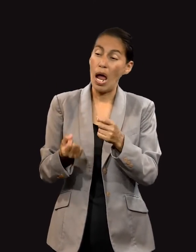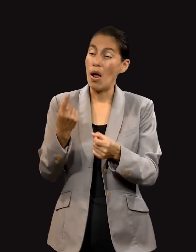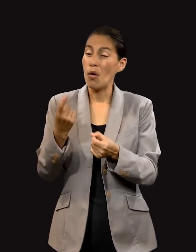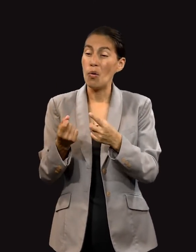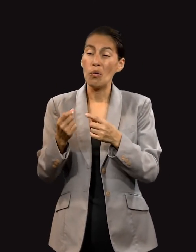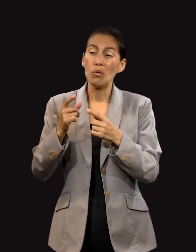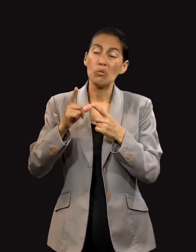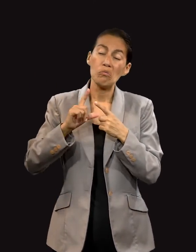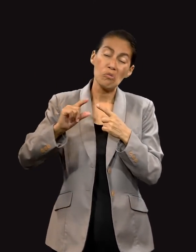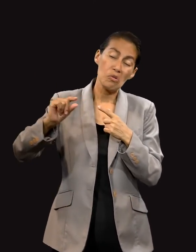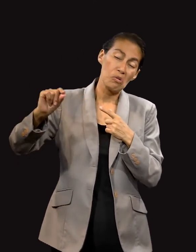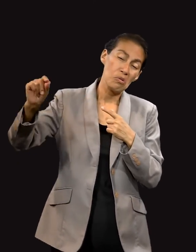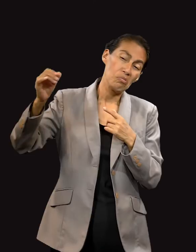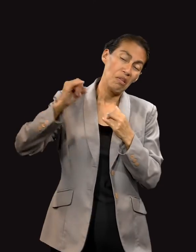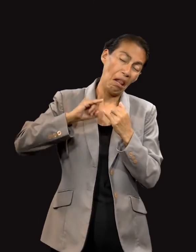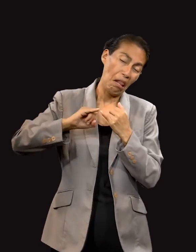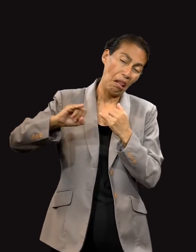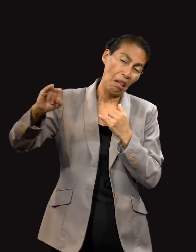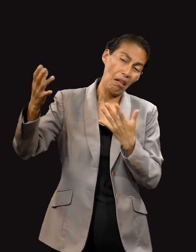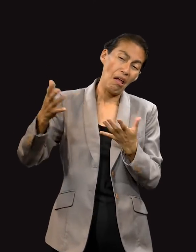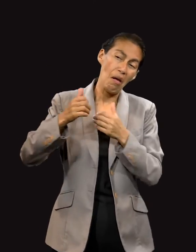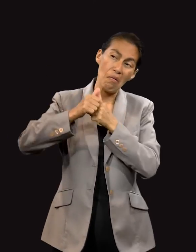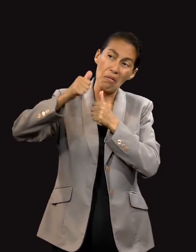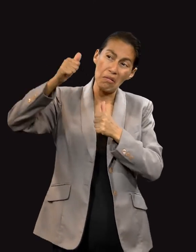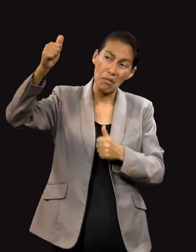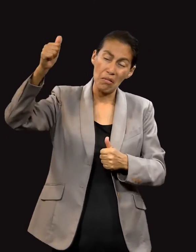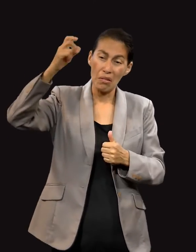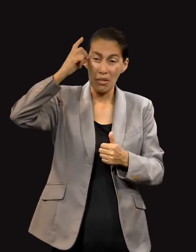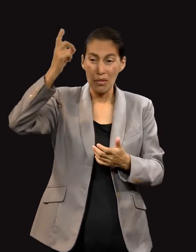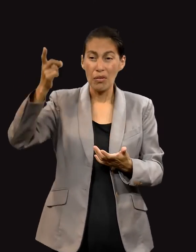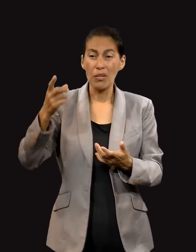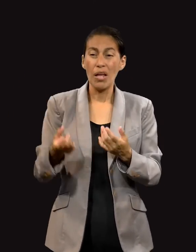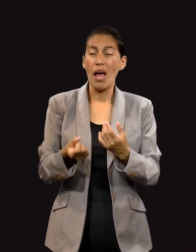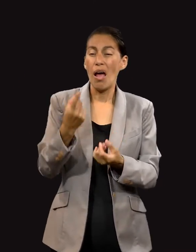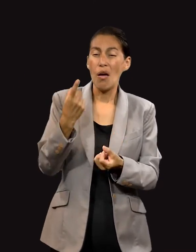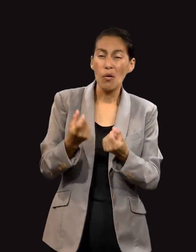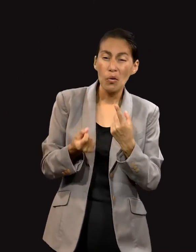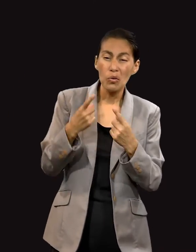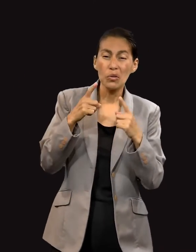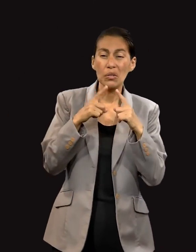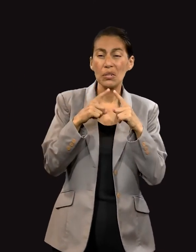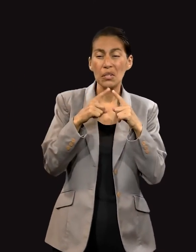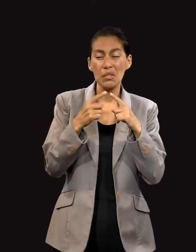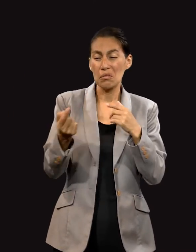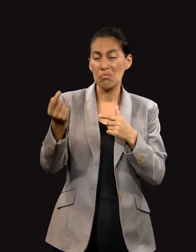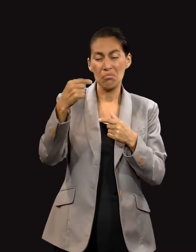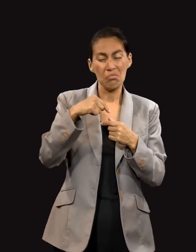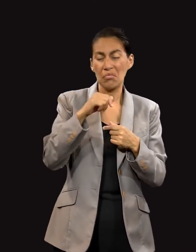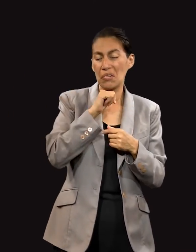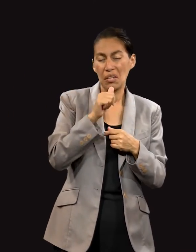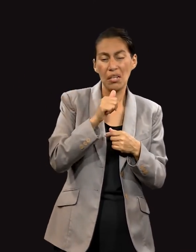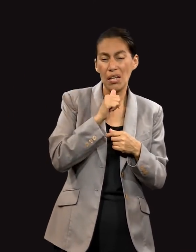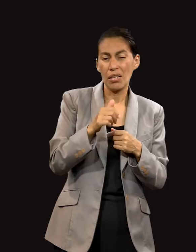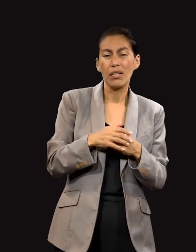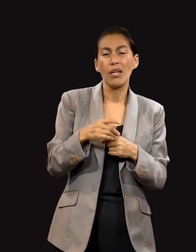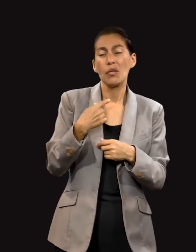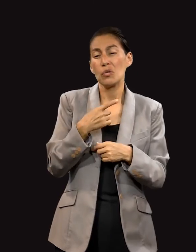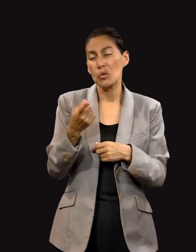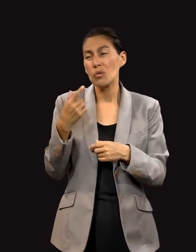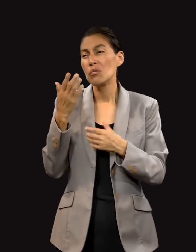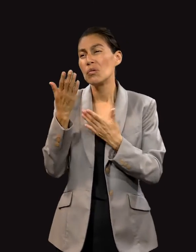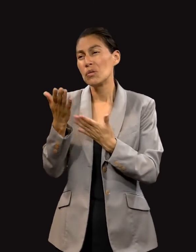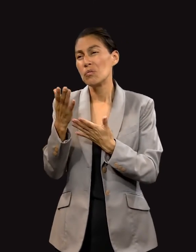incluso por los que andan fuera, por los que están pasando momentos difíciles, que se salieron de la iglesia.